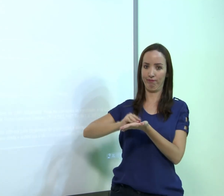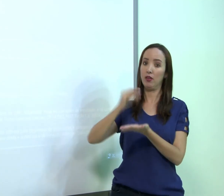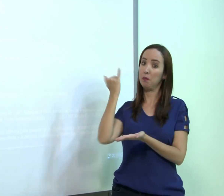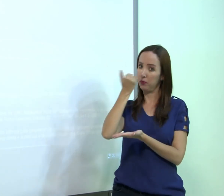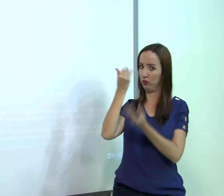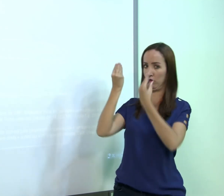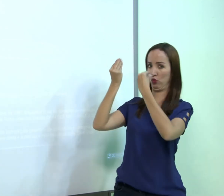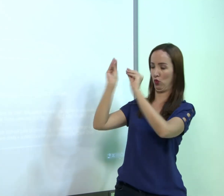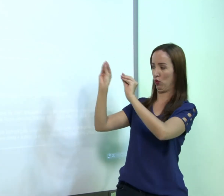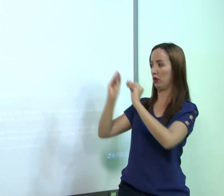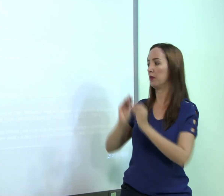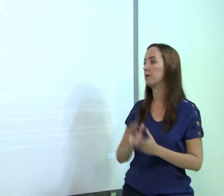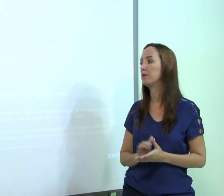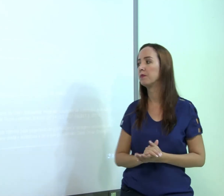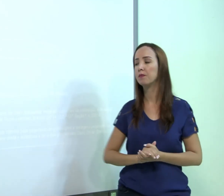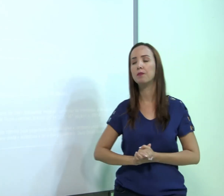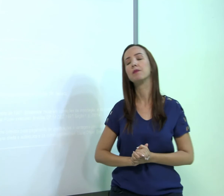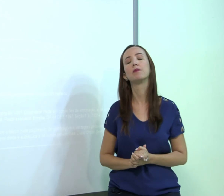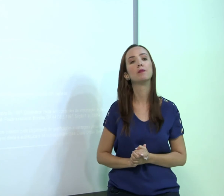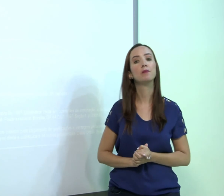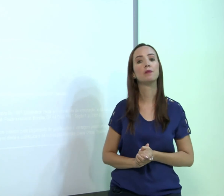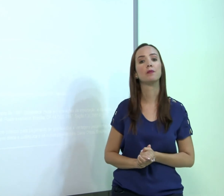material. Então, você deve colocar.